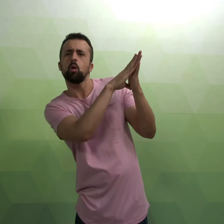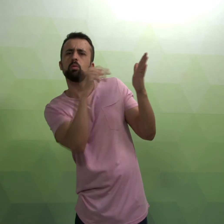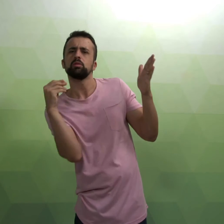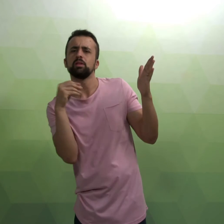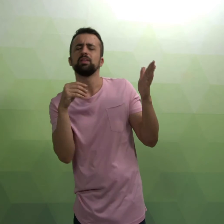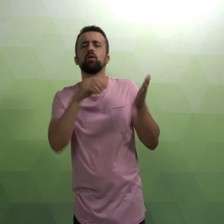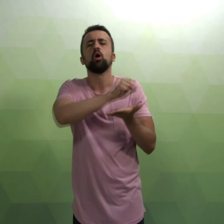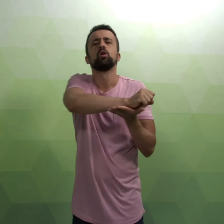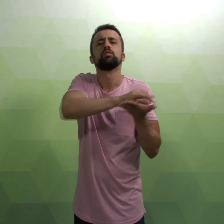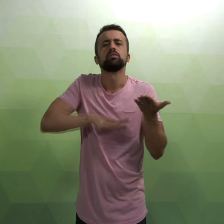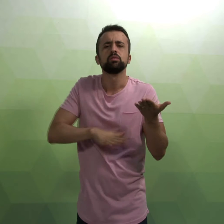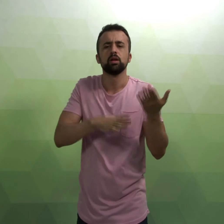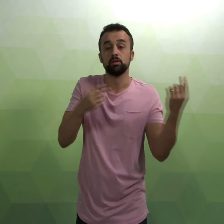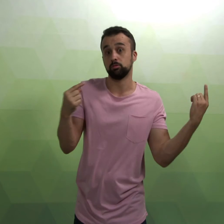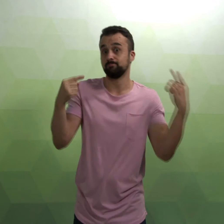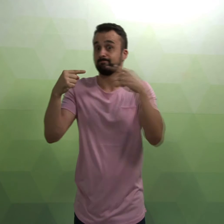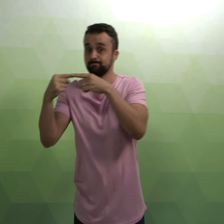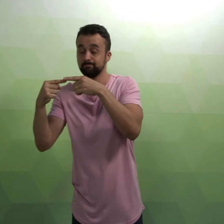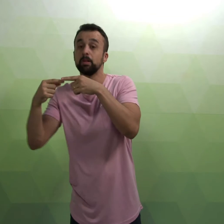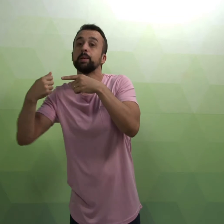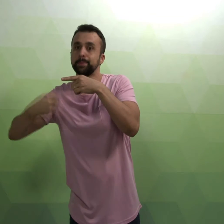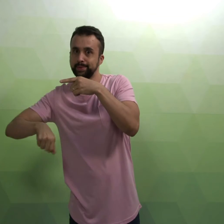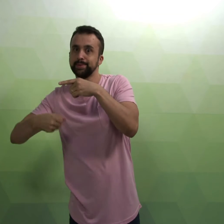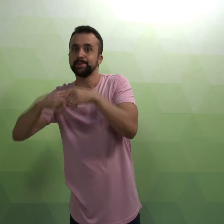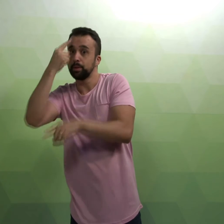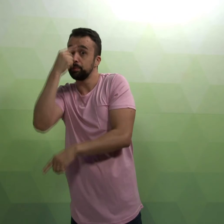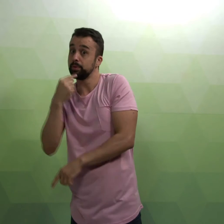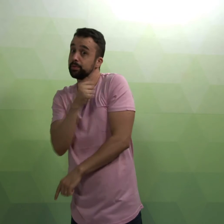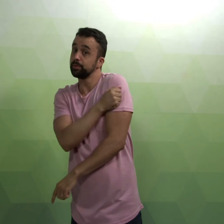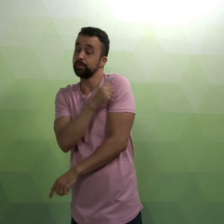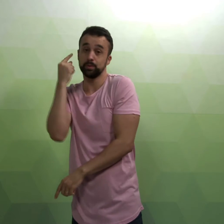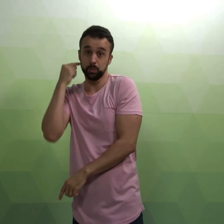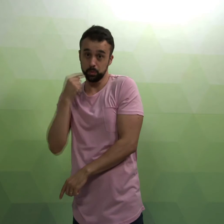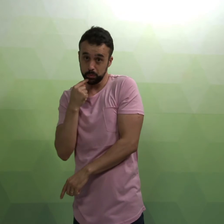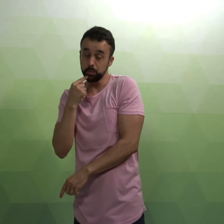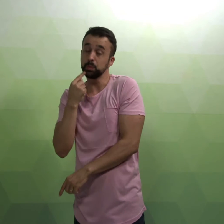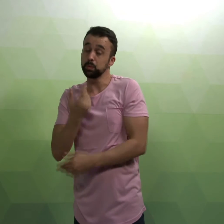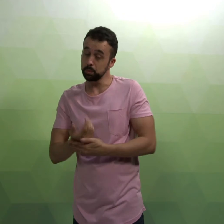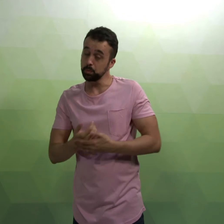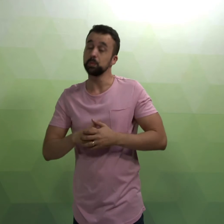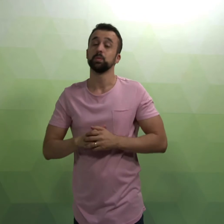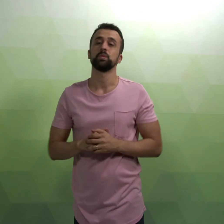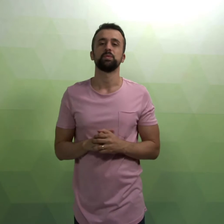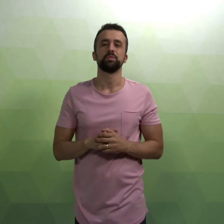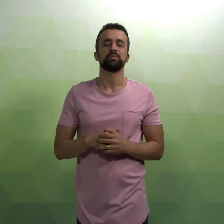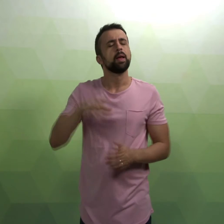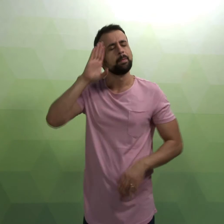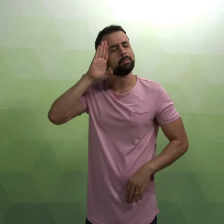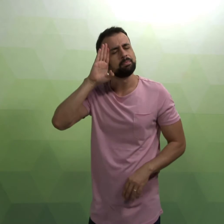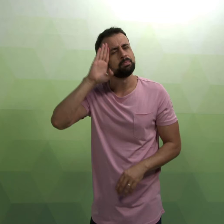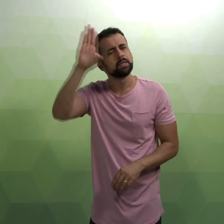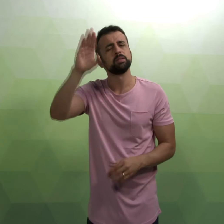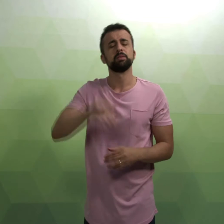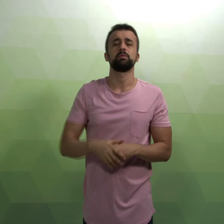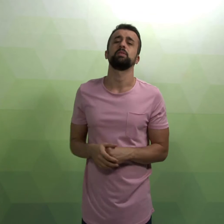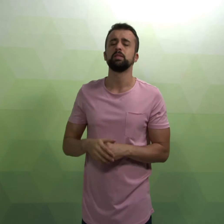Aqui nós temos alguns modelos de atividades que devem estar condizentes com o perfil do aluno surdo,